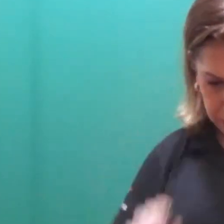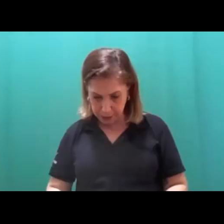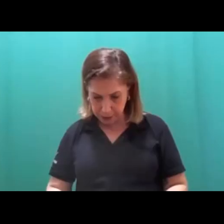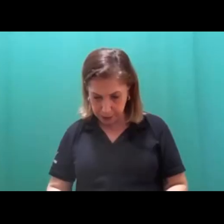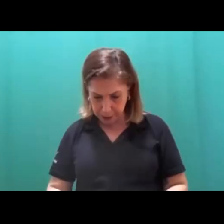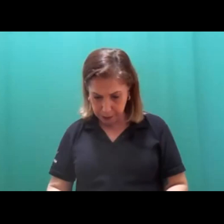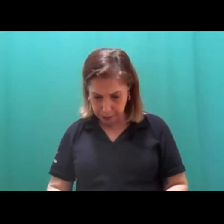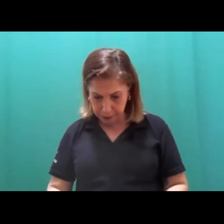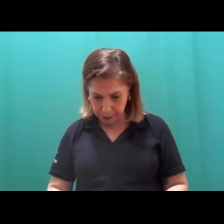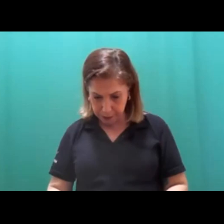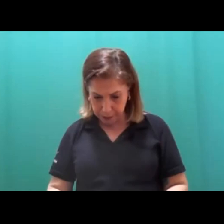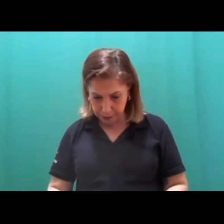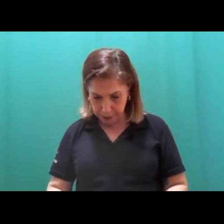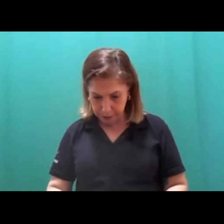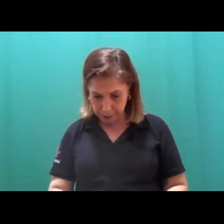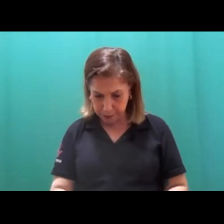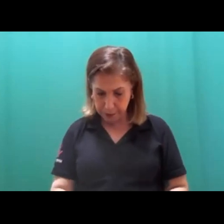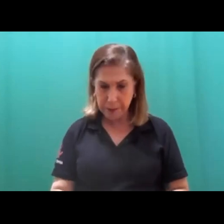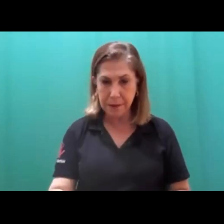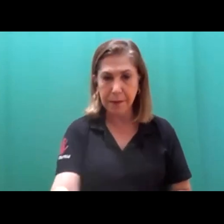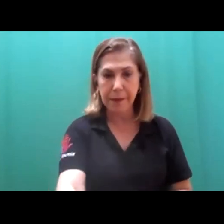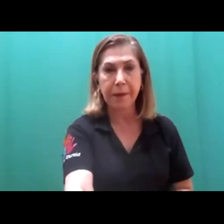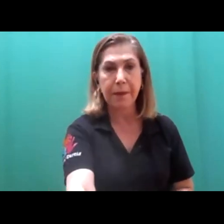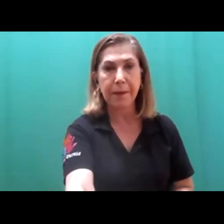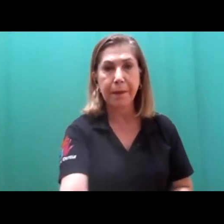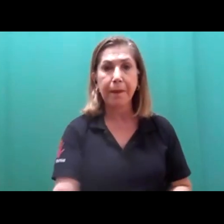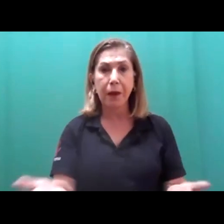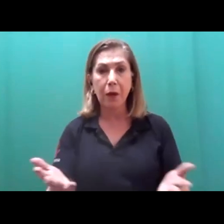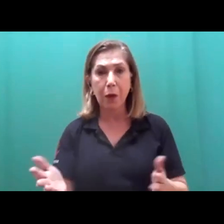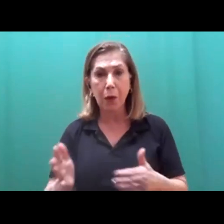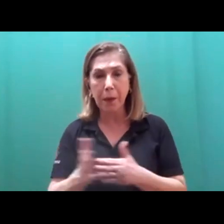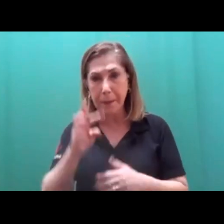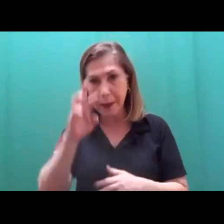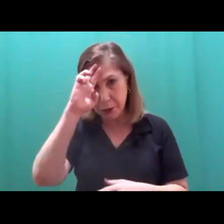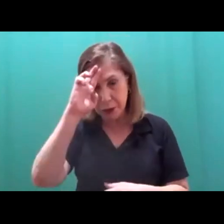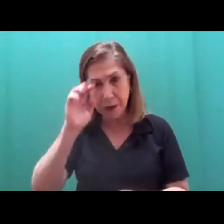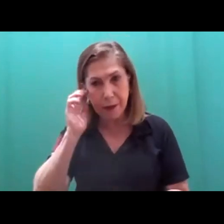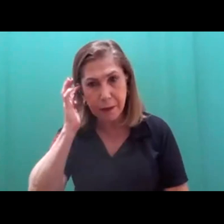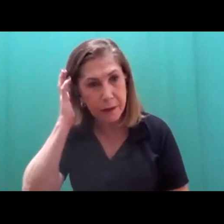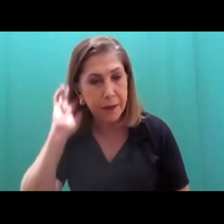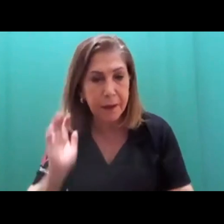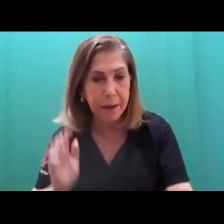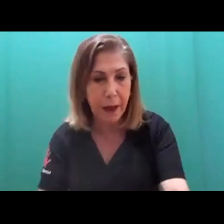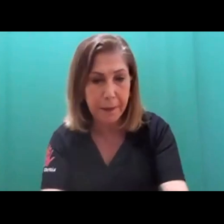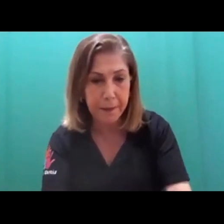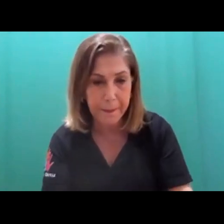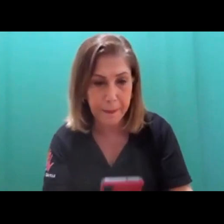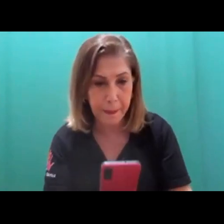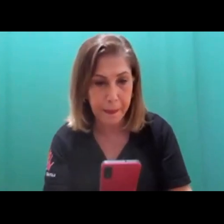com a organização, a atividade está prevista para encerrar meio-dia, vocês acham que dá para organizar mais um